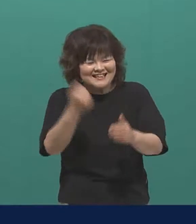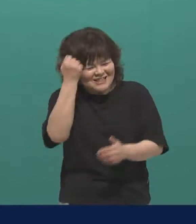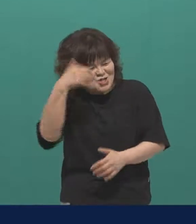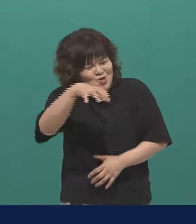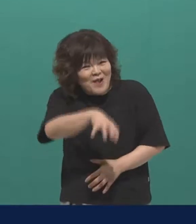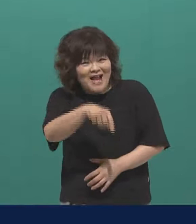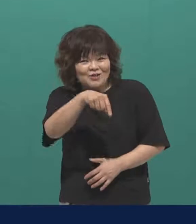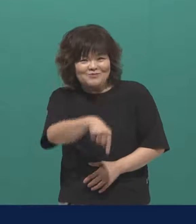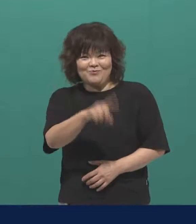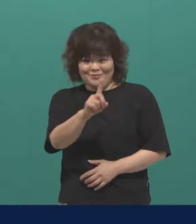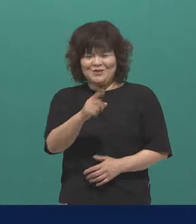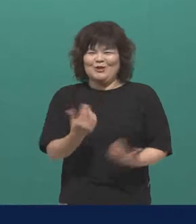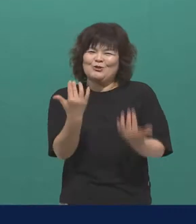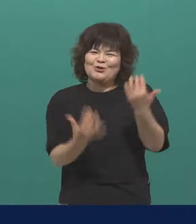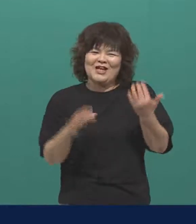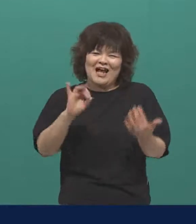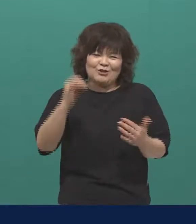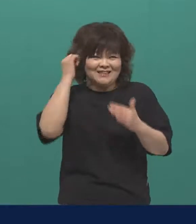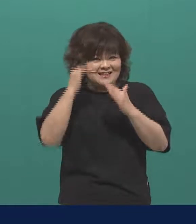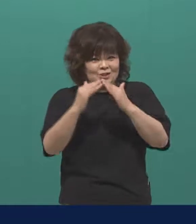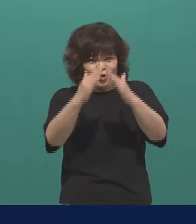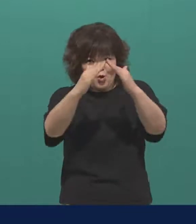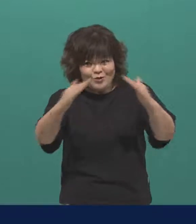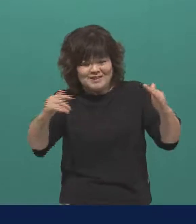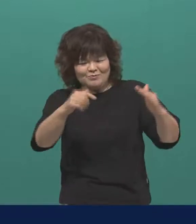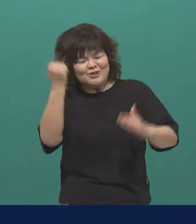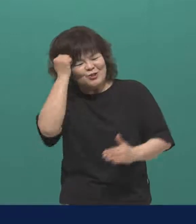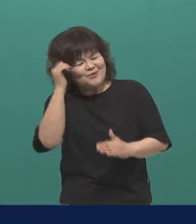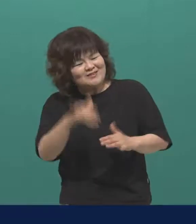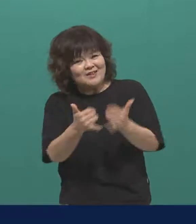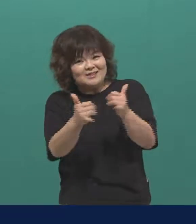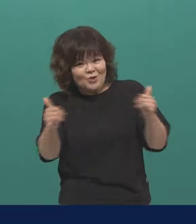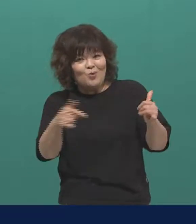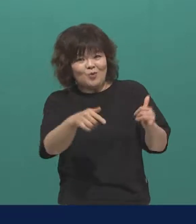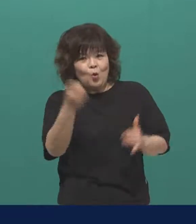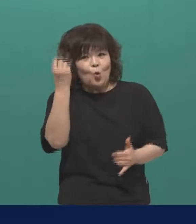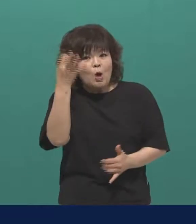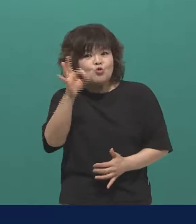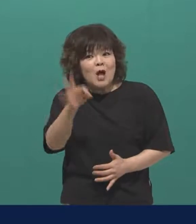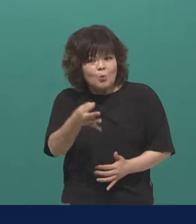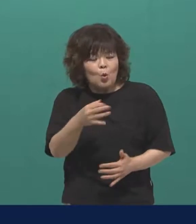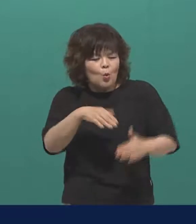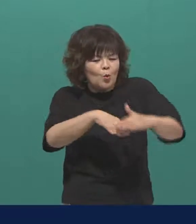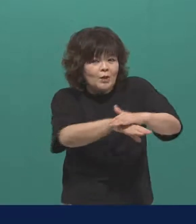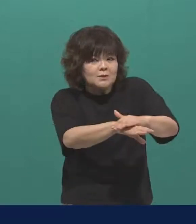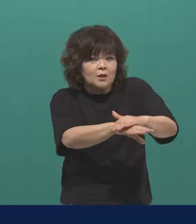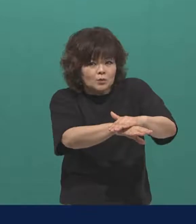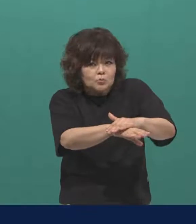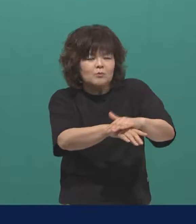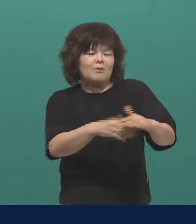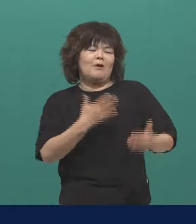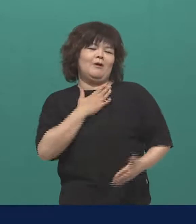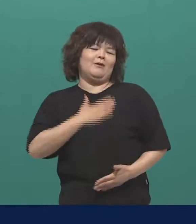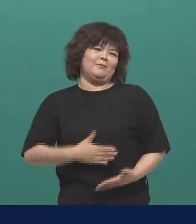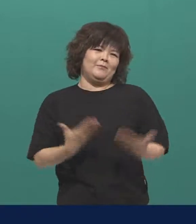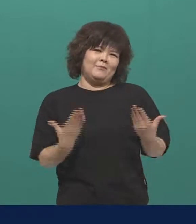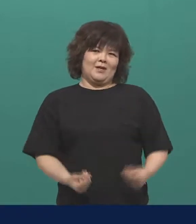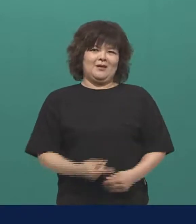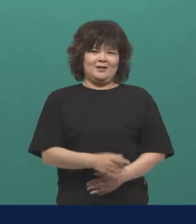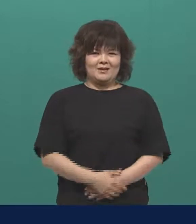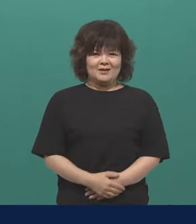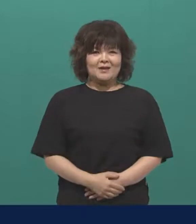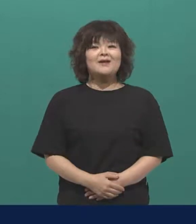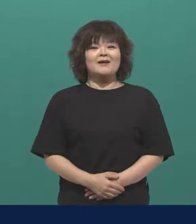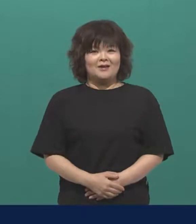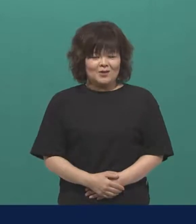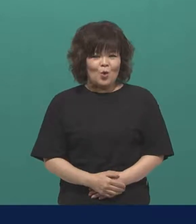江戸時代の宿場の一つ、草津宿本陣に宿泊した人の忘れ物が保管されていたことが新たに分